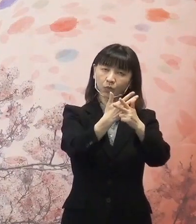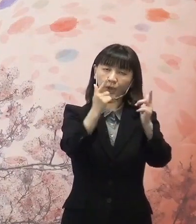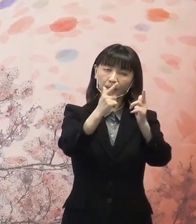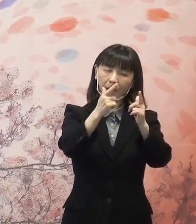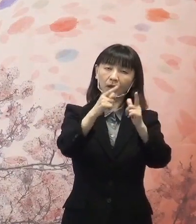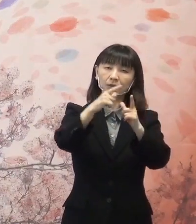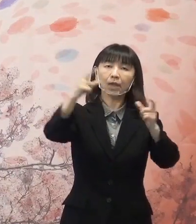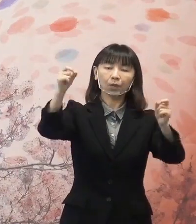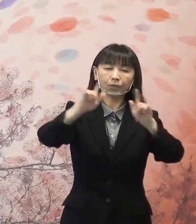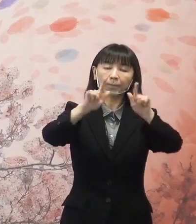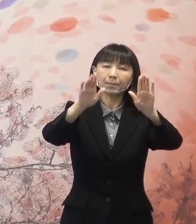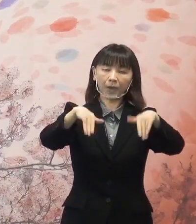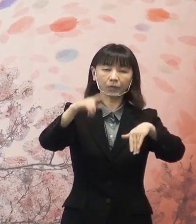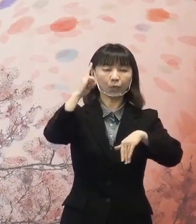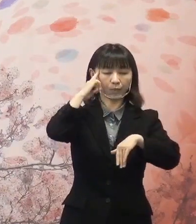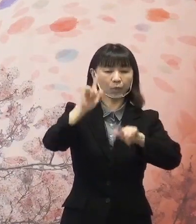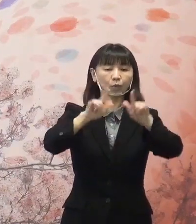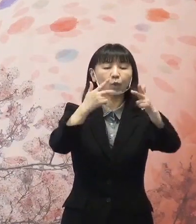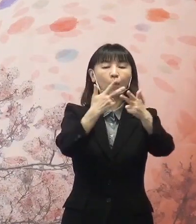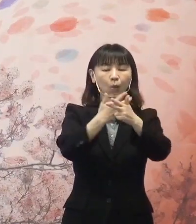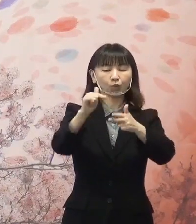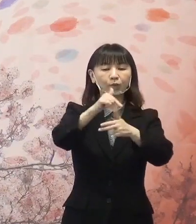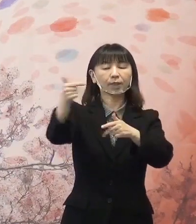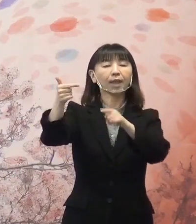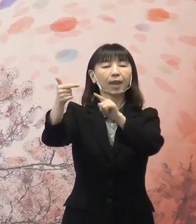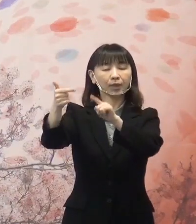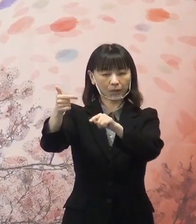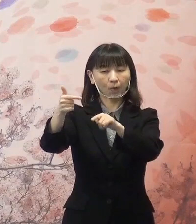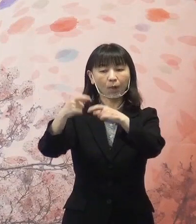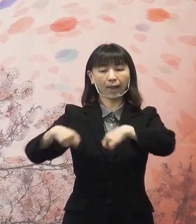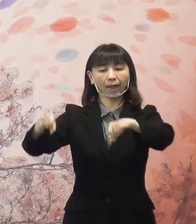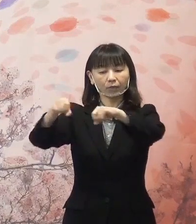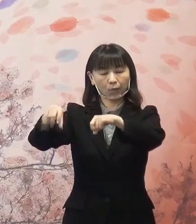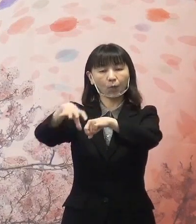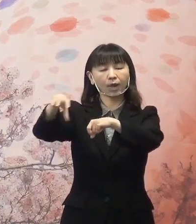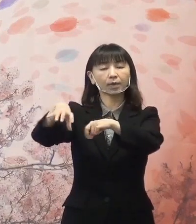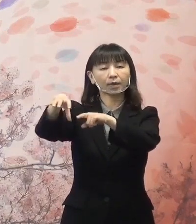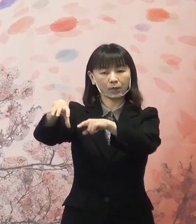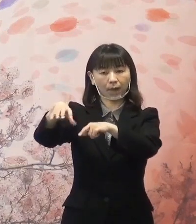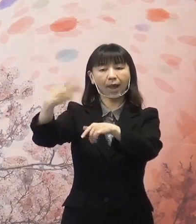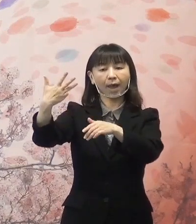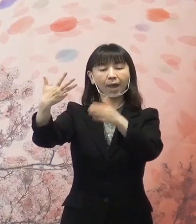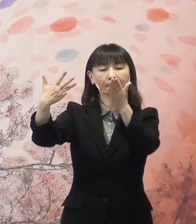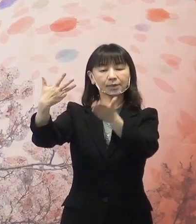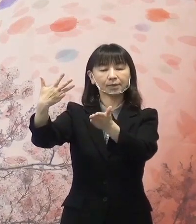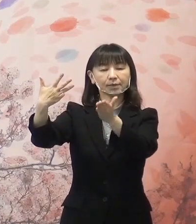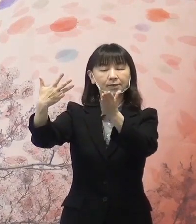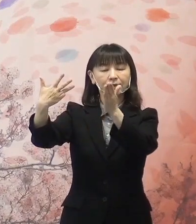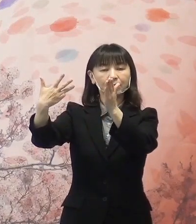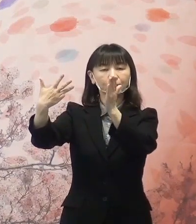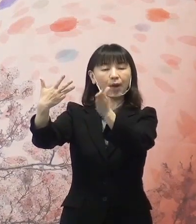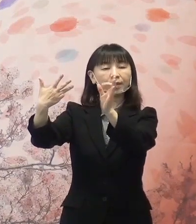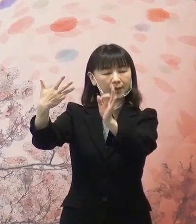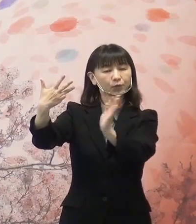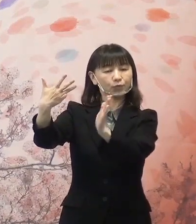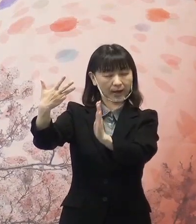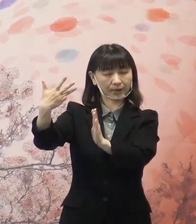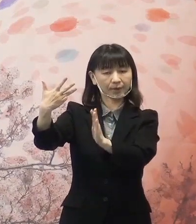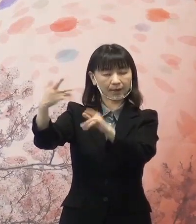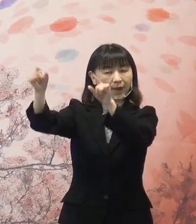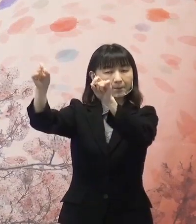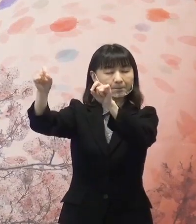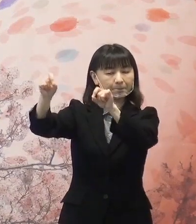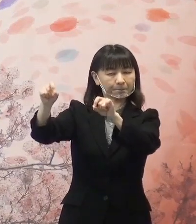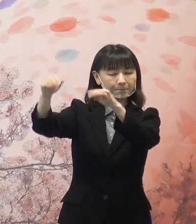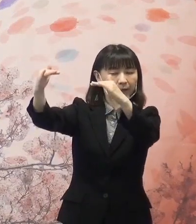されたと思いますが、東北以外の関東以南は8割以上置き換えられているということで、遠くに来るのも時間の問